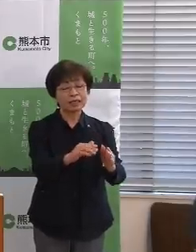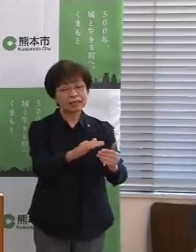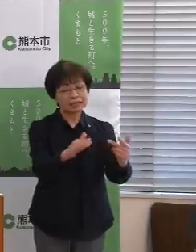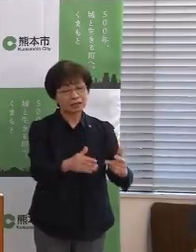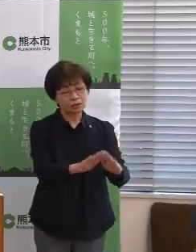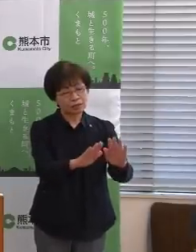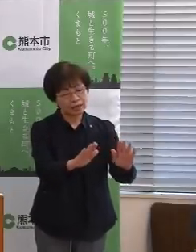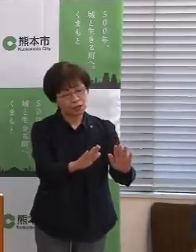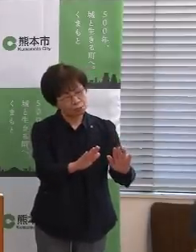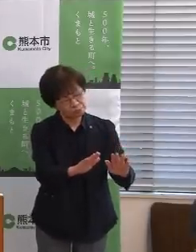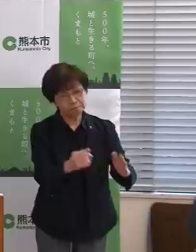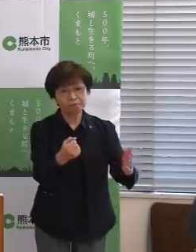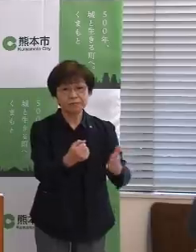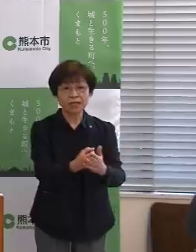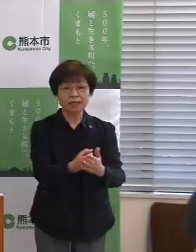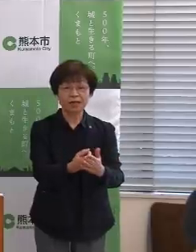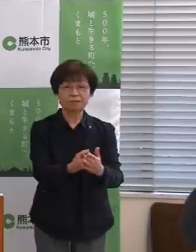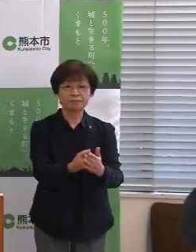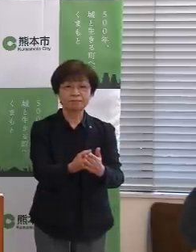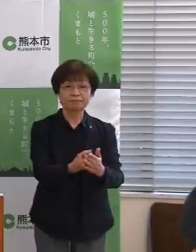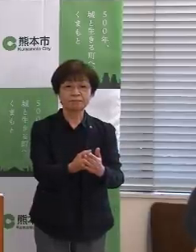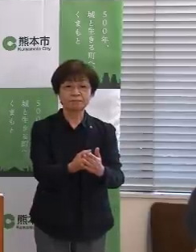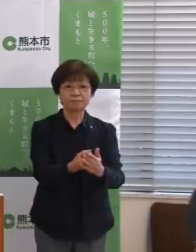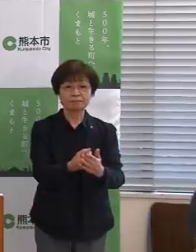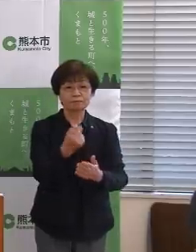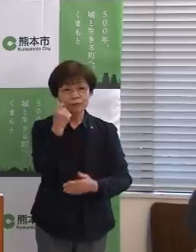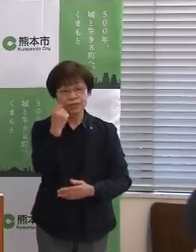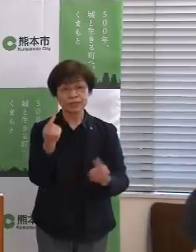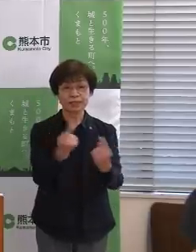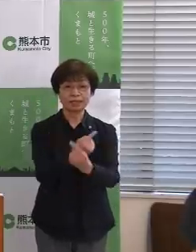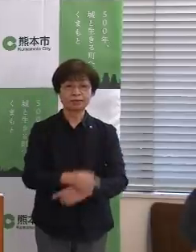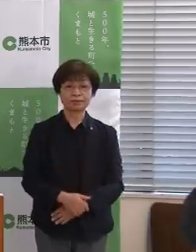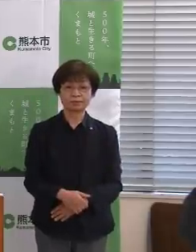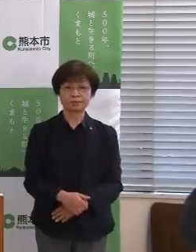まうというように私自身は感じております。